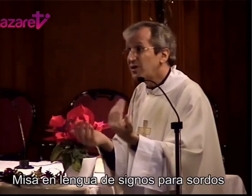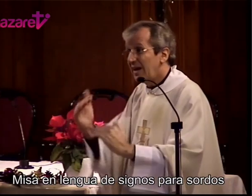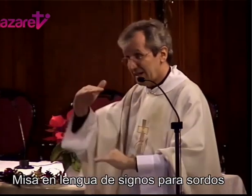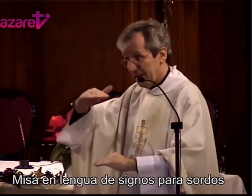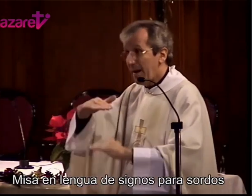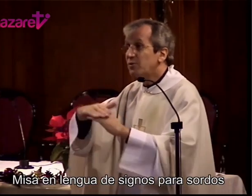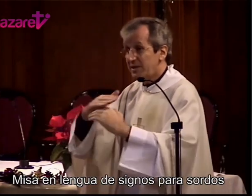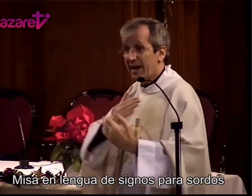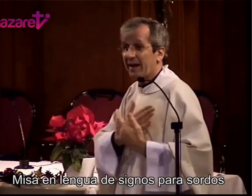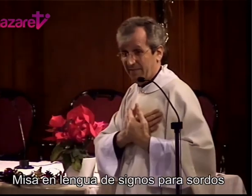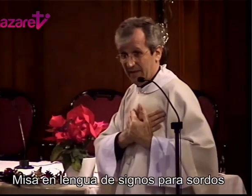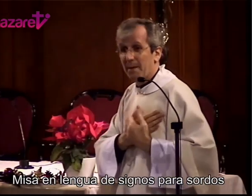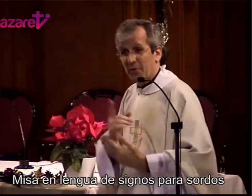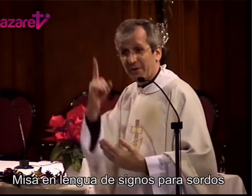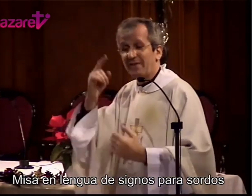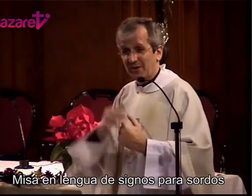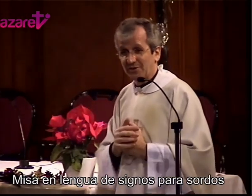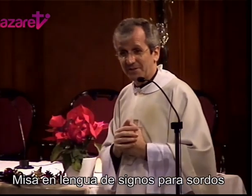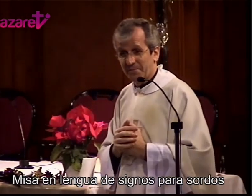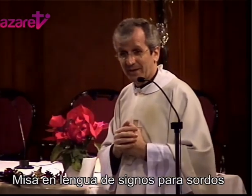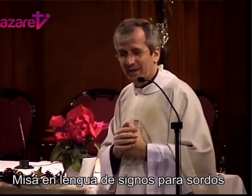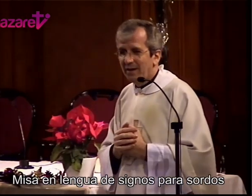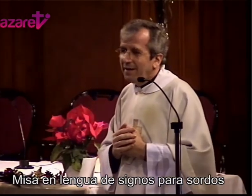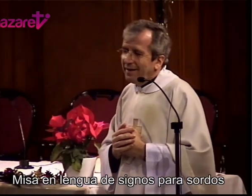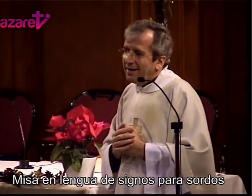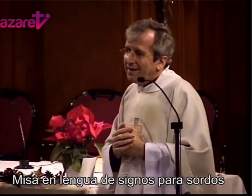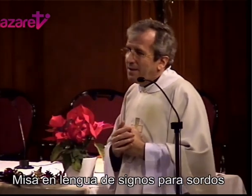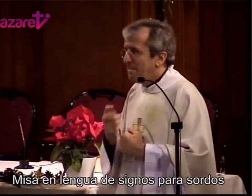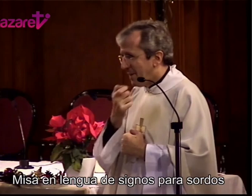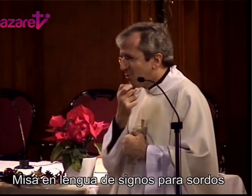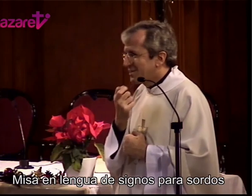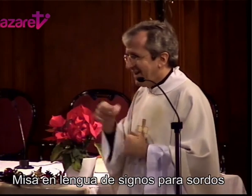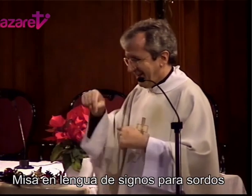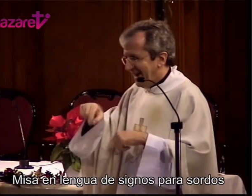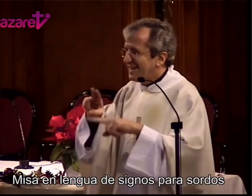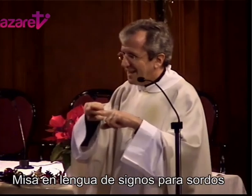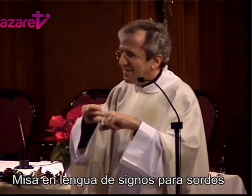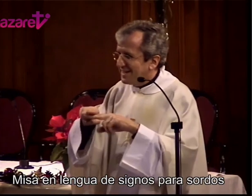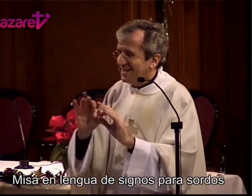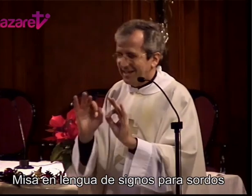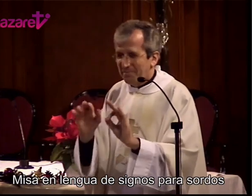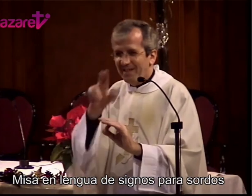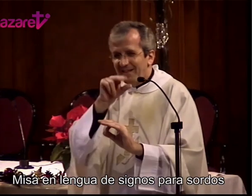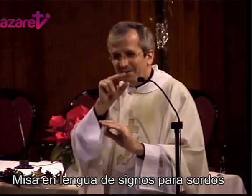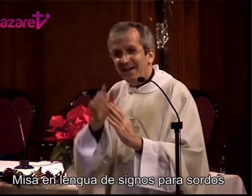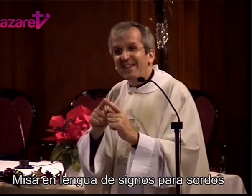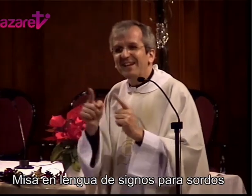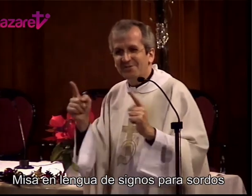las sepamos llenar del amor de Dios. Me gusta en esta fiesta especial de Navidad, en estos